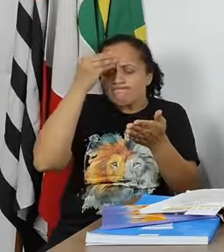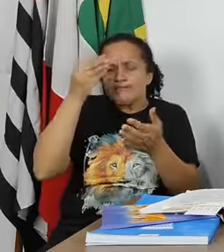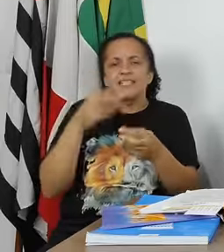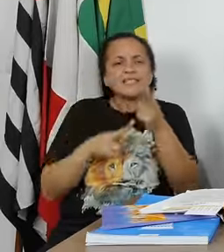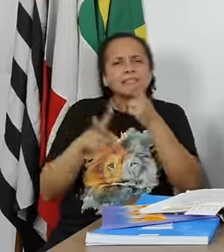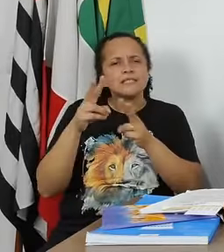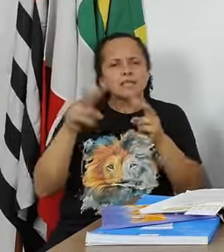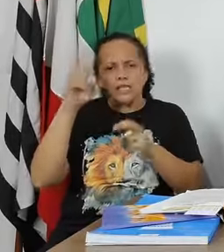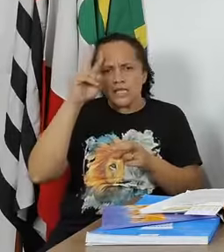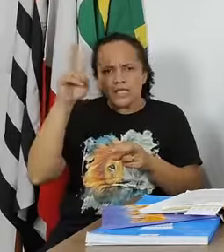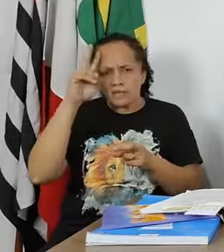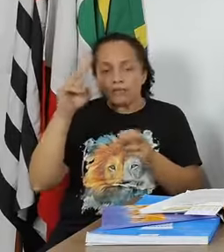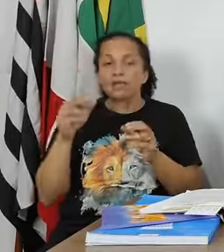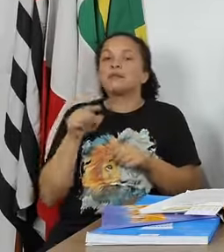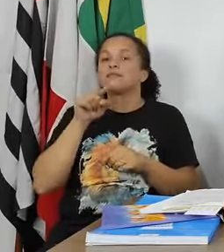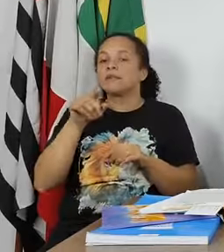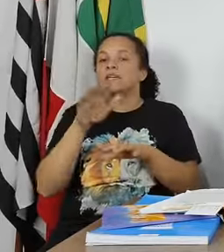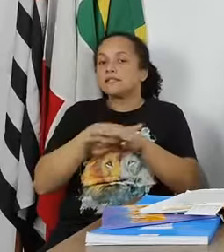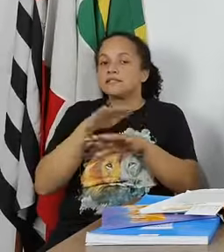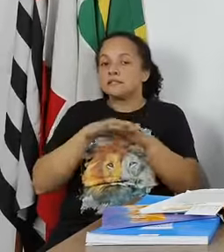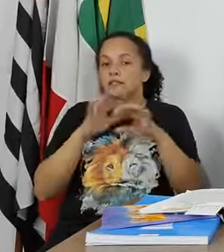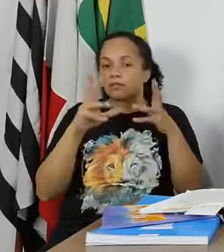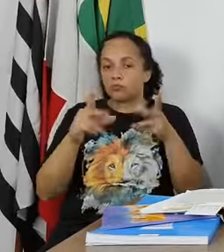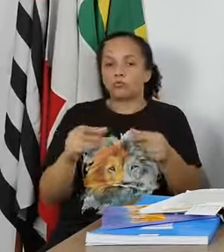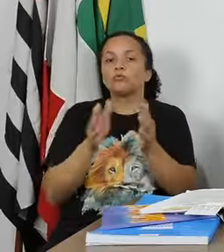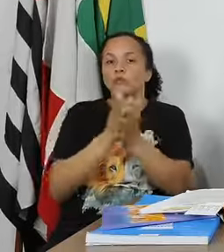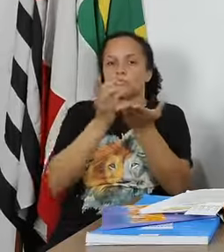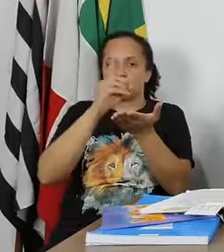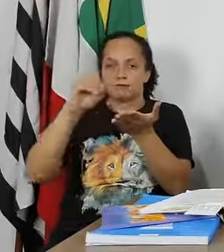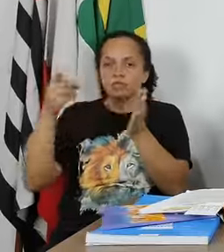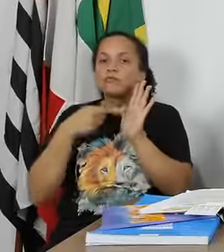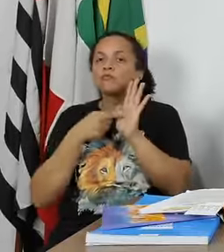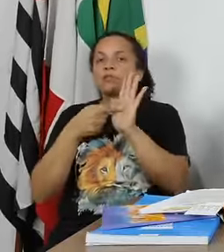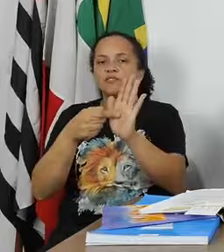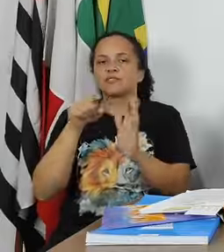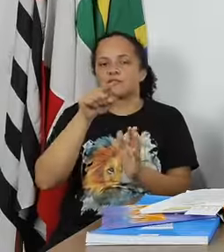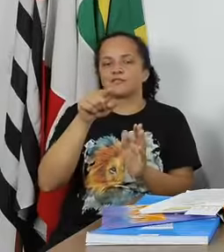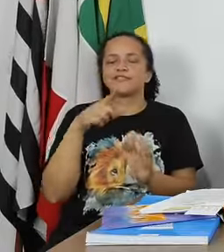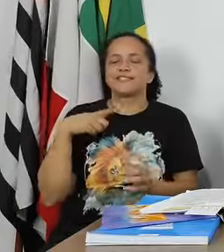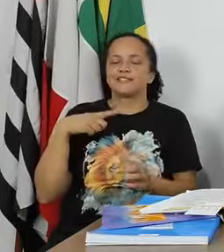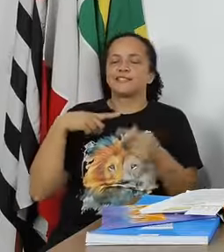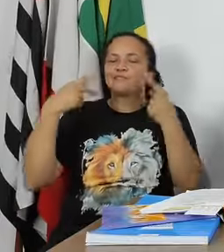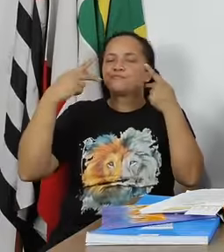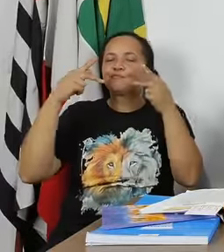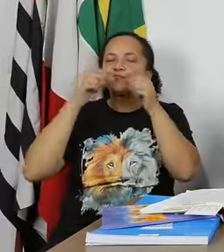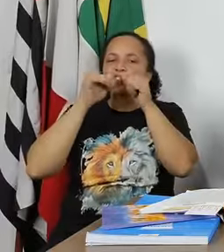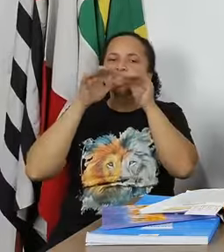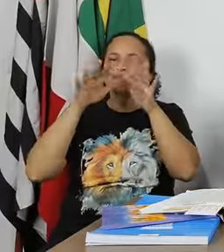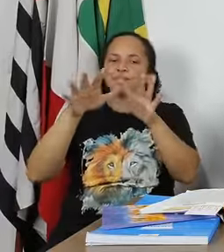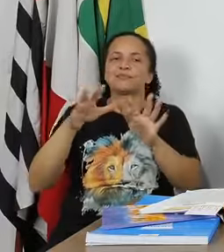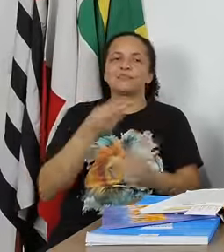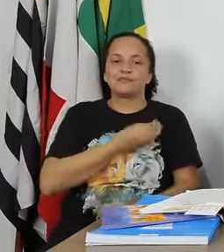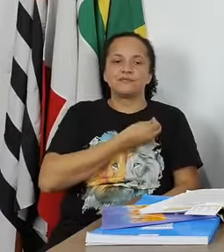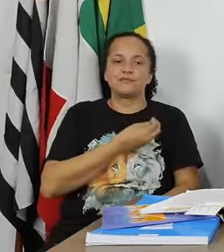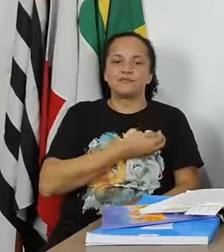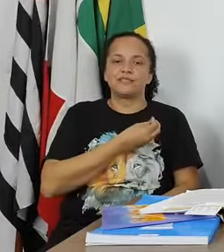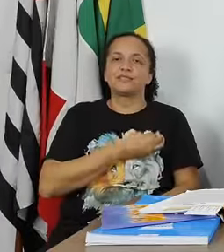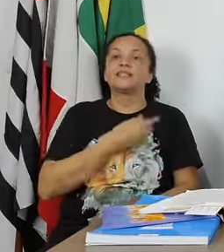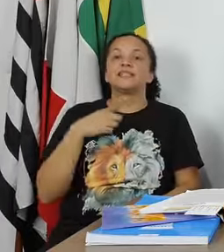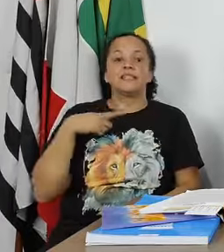tudo nele está escrito. Então farás prosperar os seus caminhos e será bem sucedido.